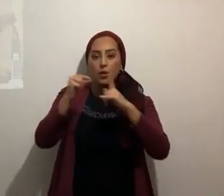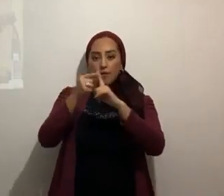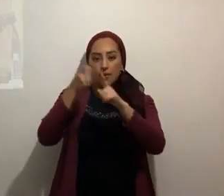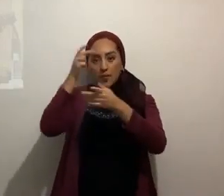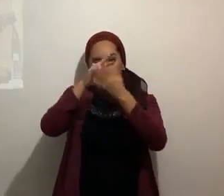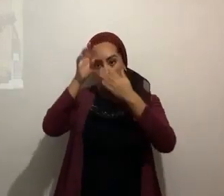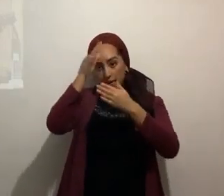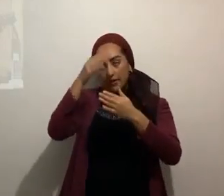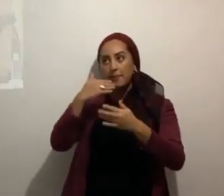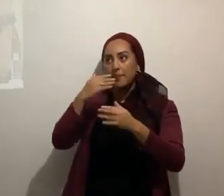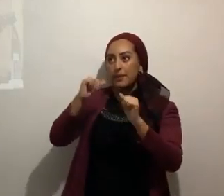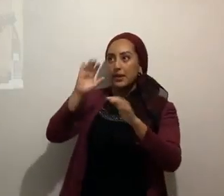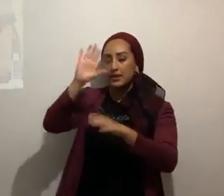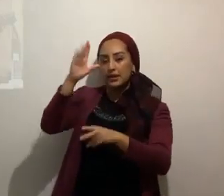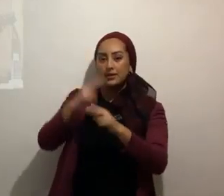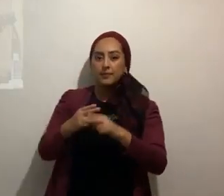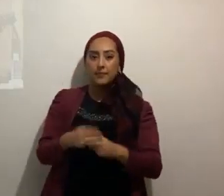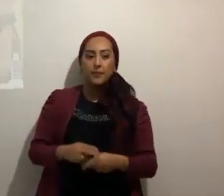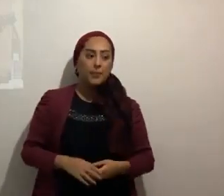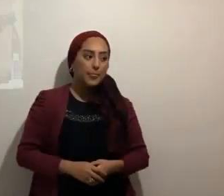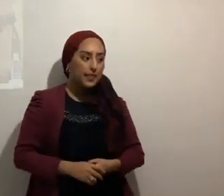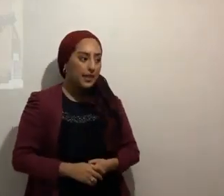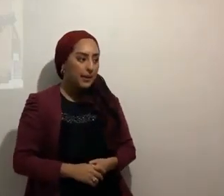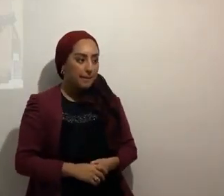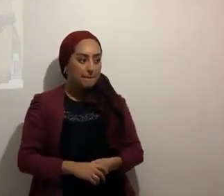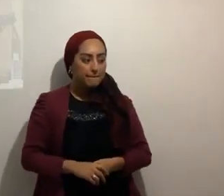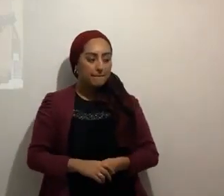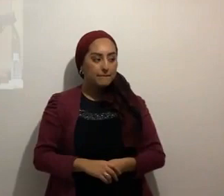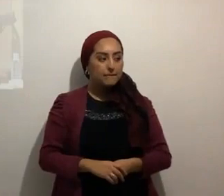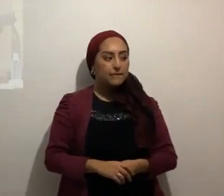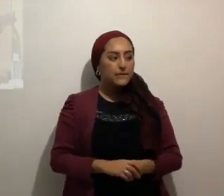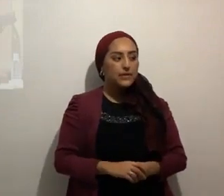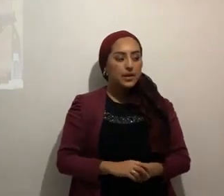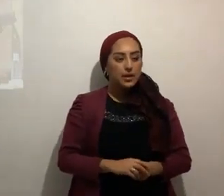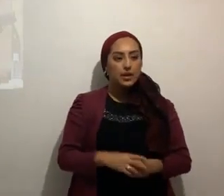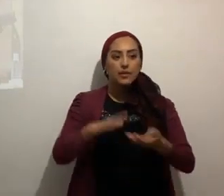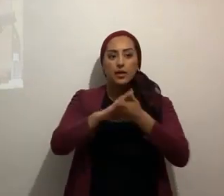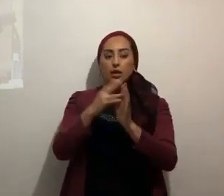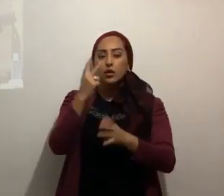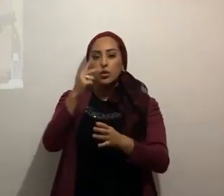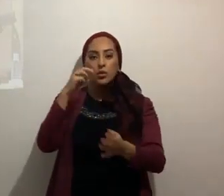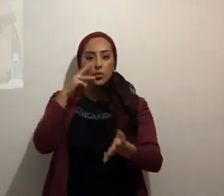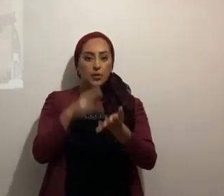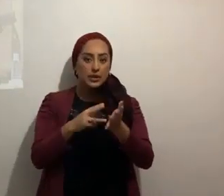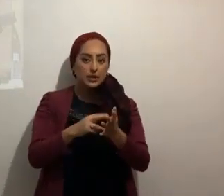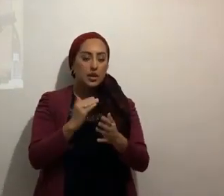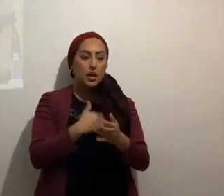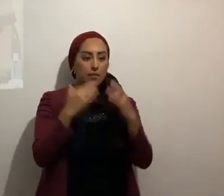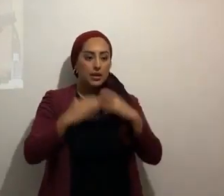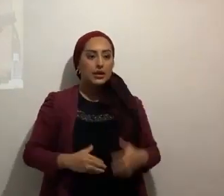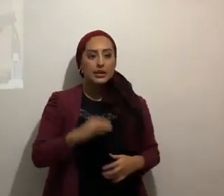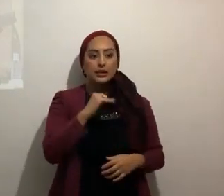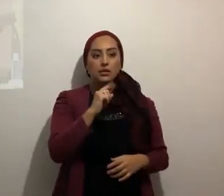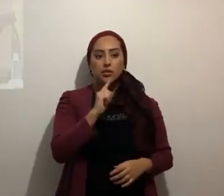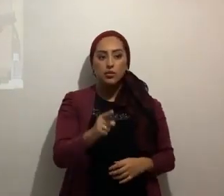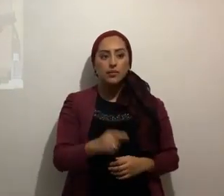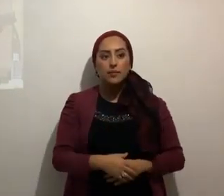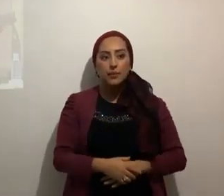es el abacados y la gloria es para Él, la cabod es para Él. Entonces se vuelven dos testigos de que nuestro cuerpo es real.